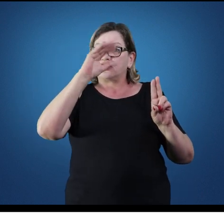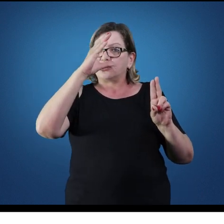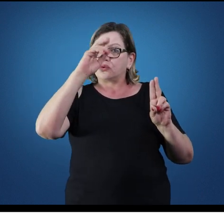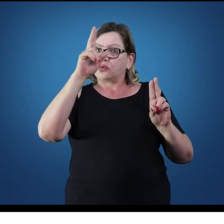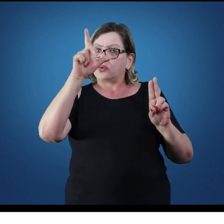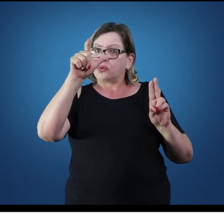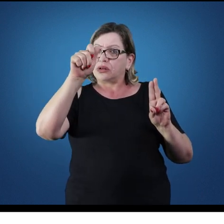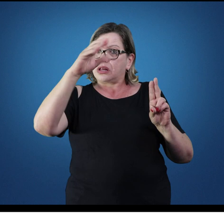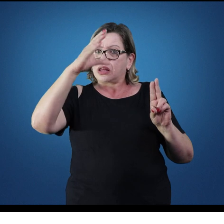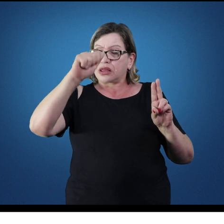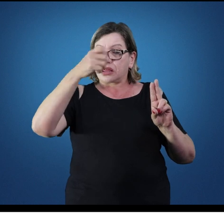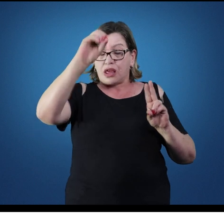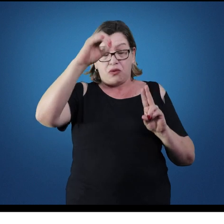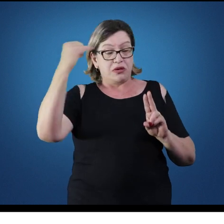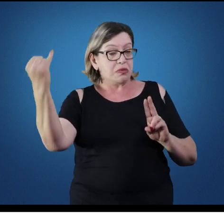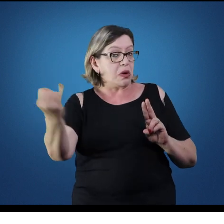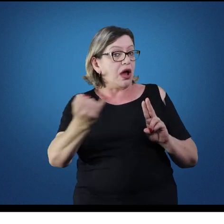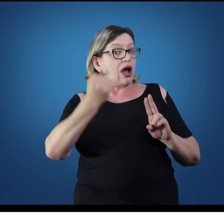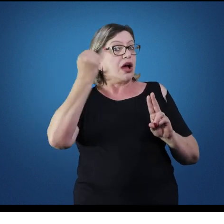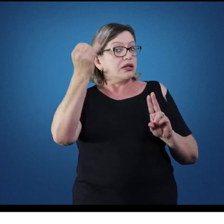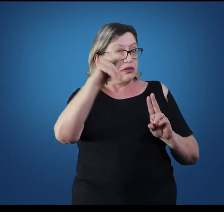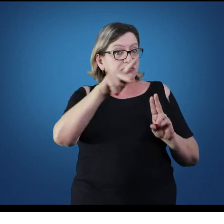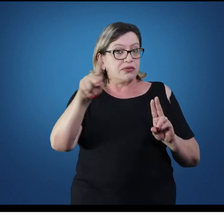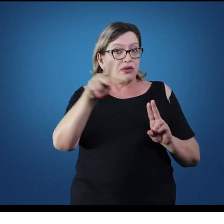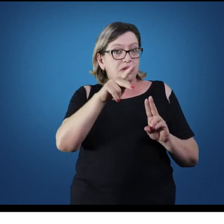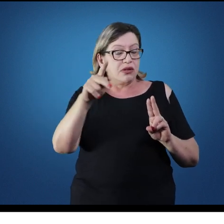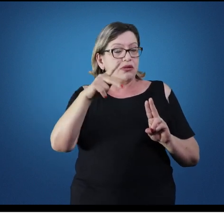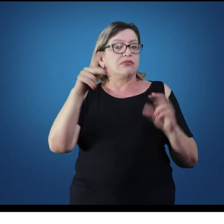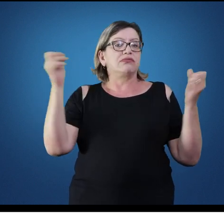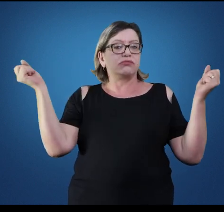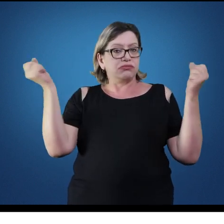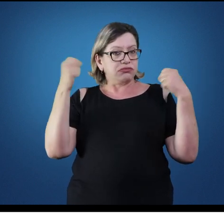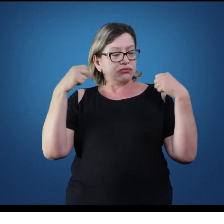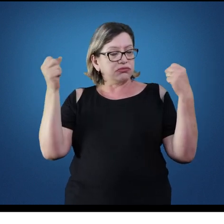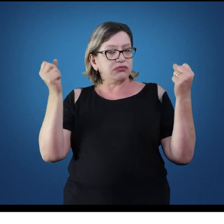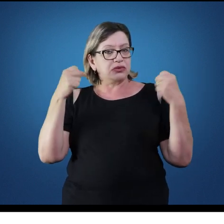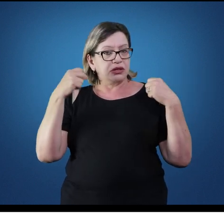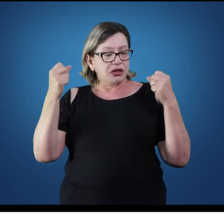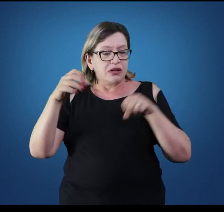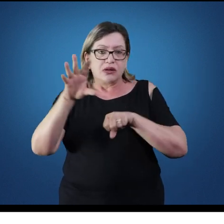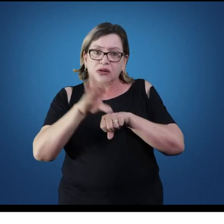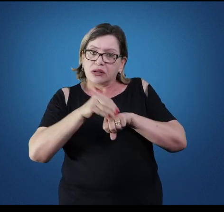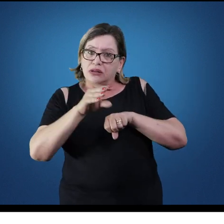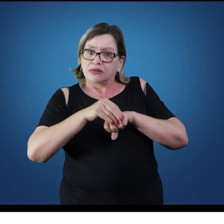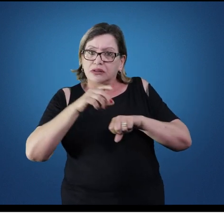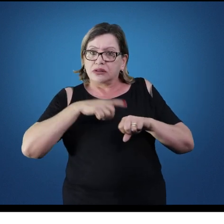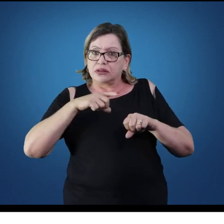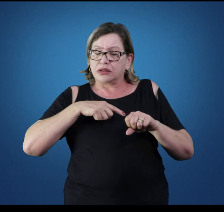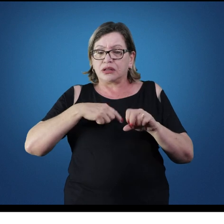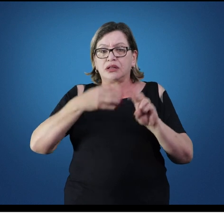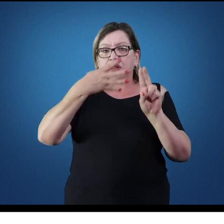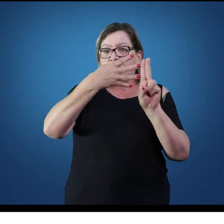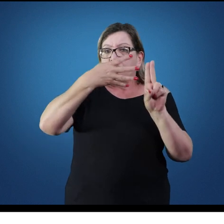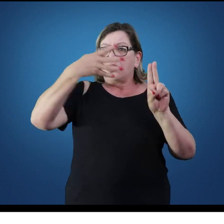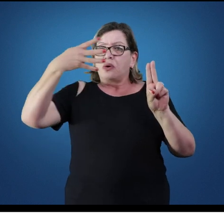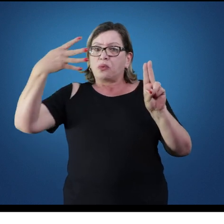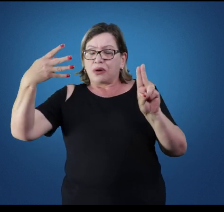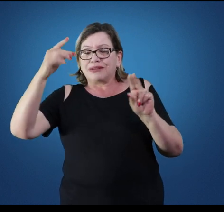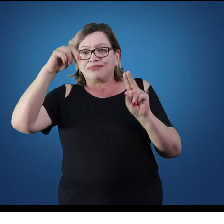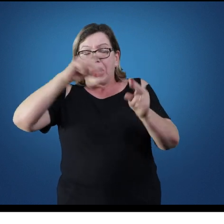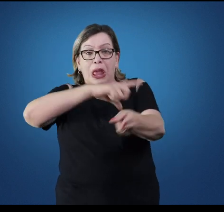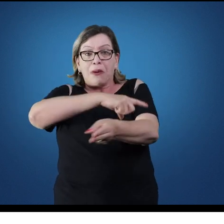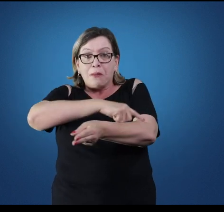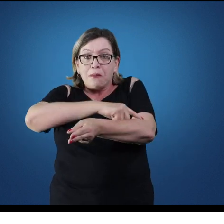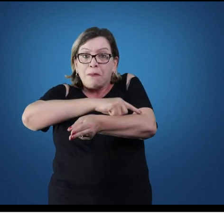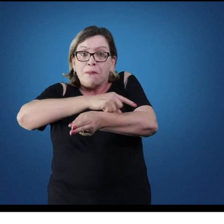física. A unidade 4, o estudo da miologia, que é o estudo dos músculos do corpo humano, sempre muito interessante quando a